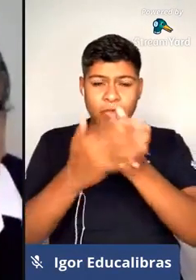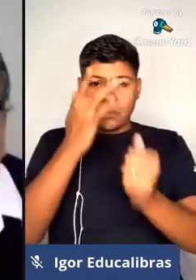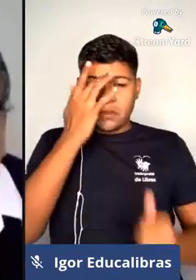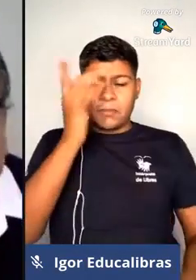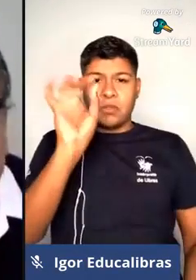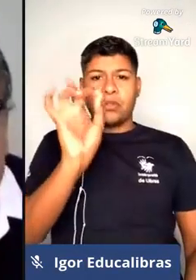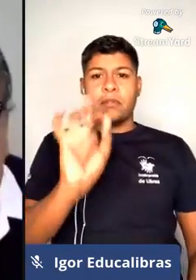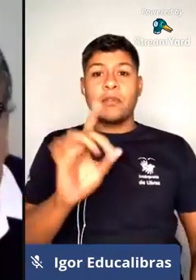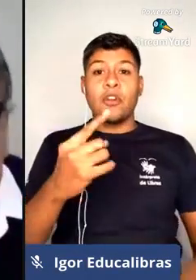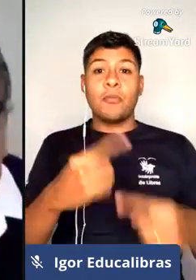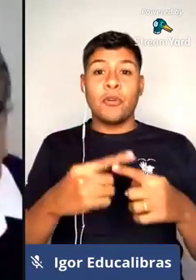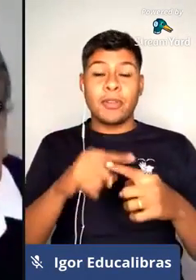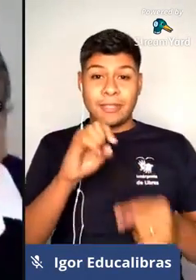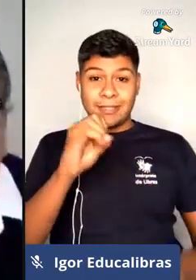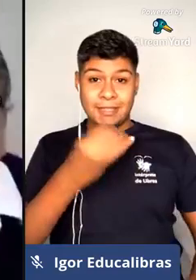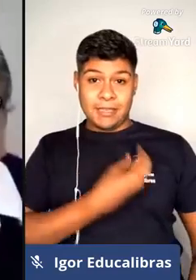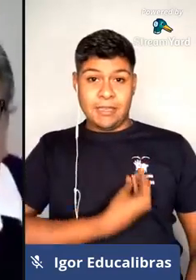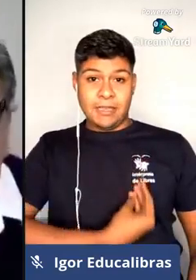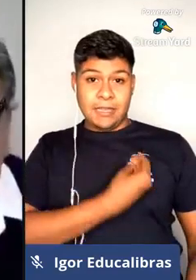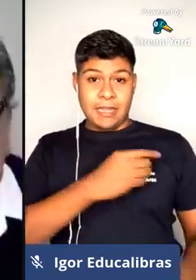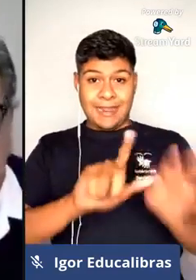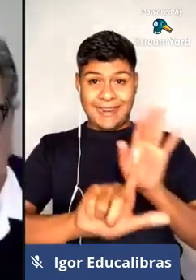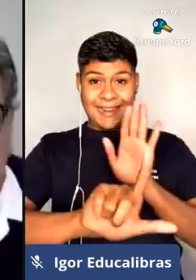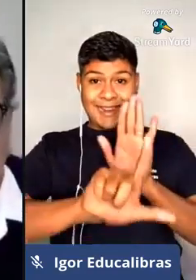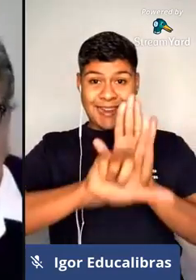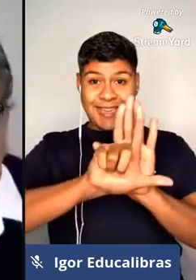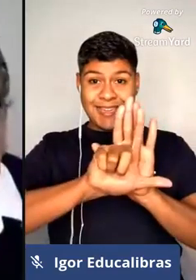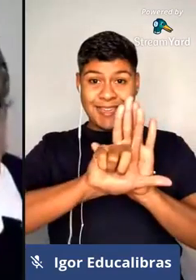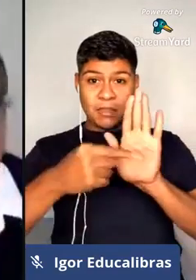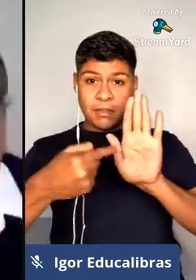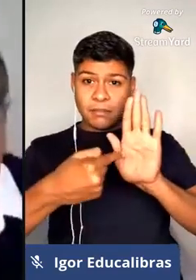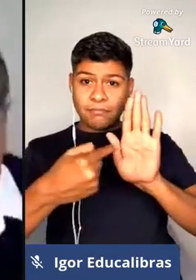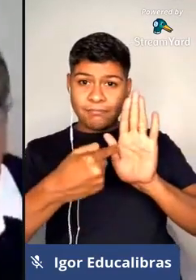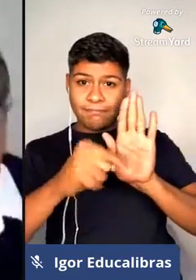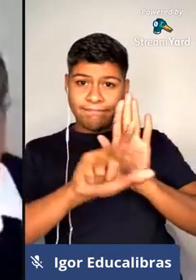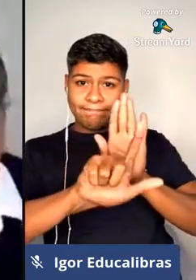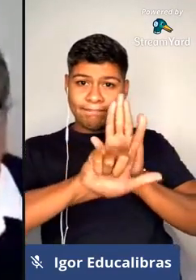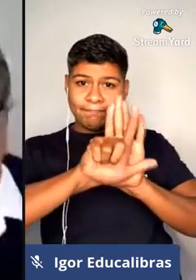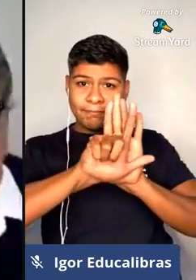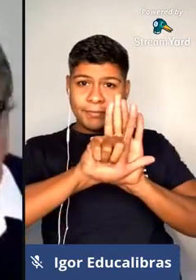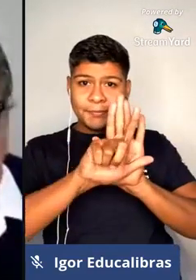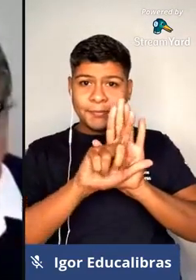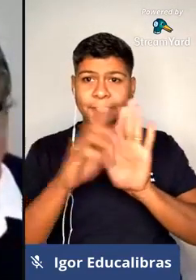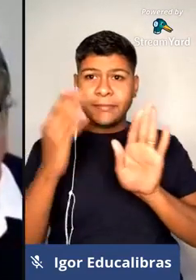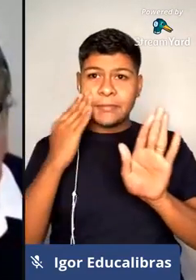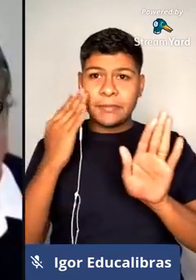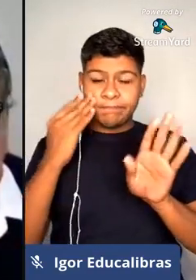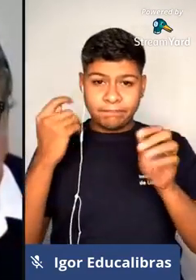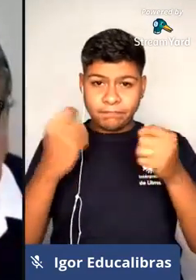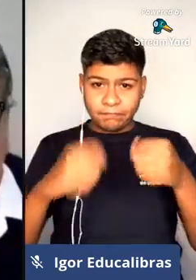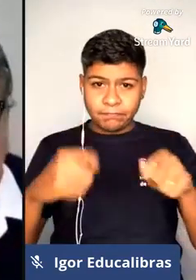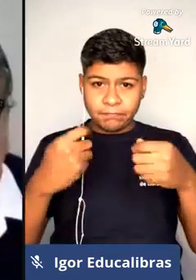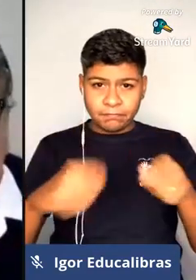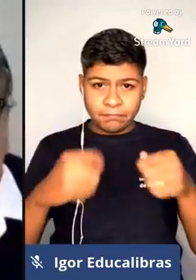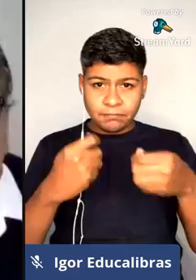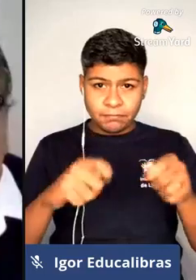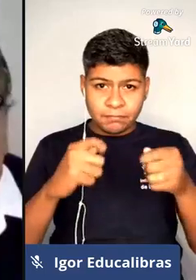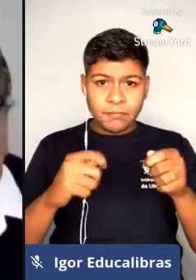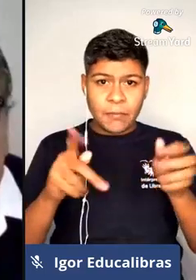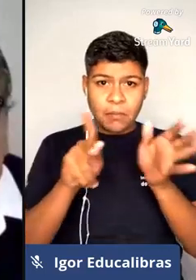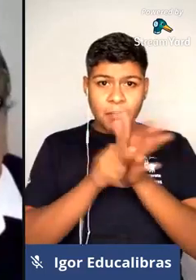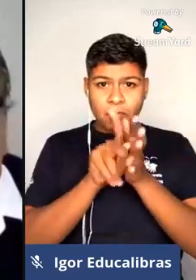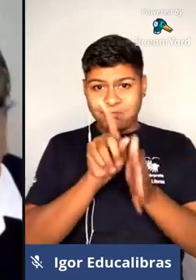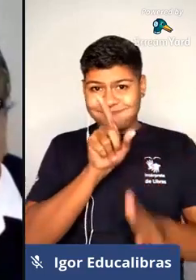com deficiência, porque se está na lei de diretrizes orçamentárias, necessariamente, isso vem do